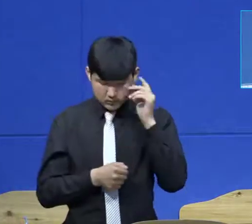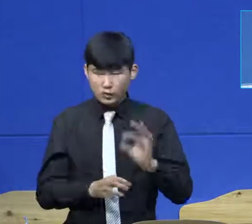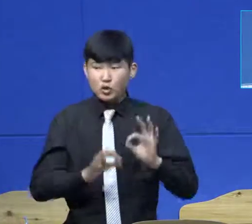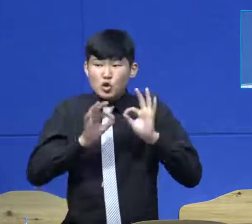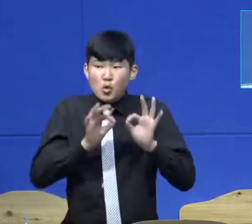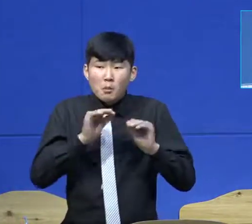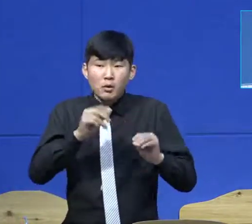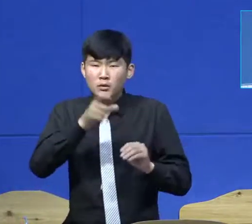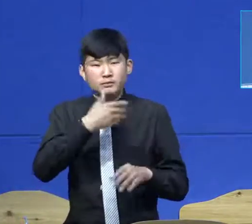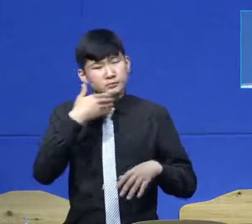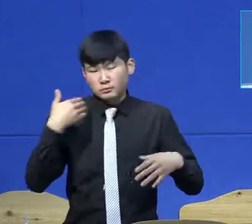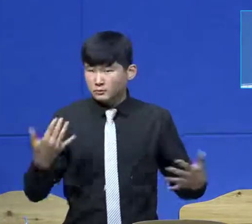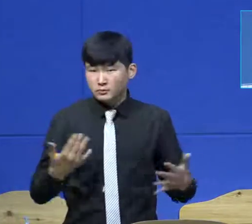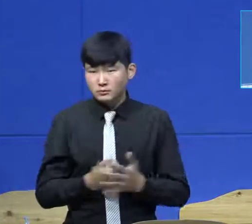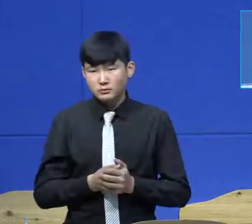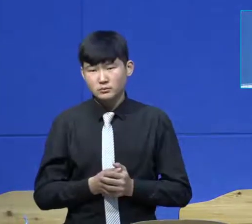зөвдөгдөх юм байхгүй.